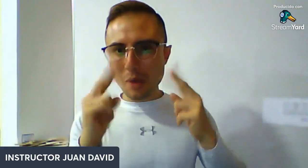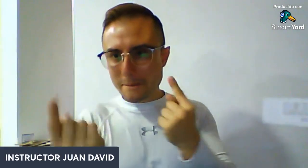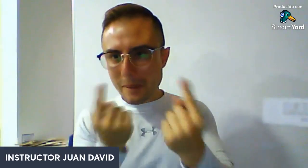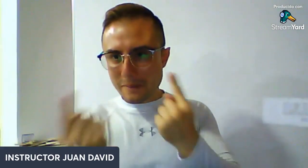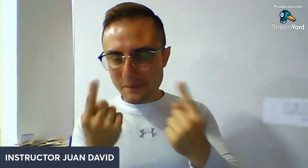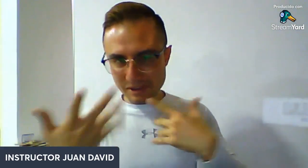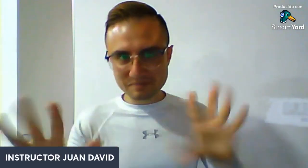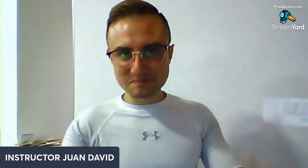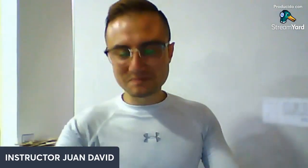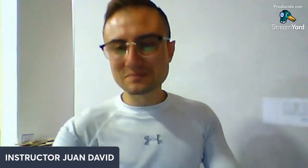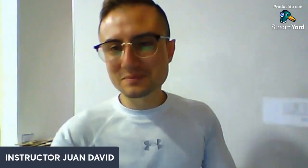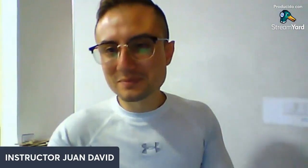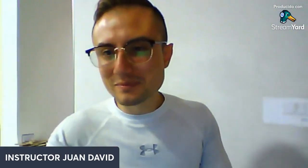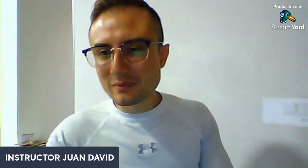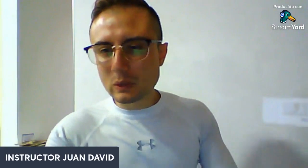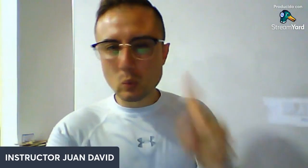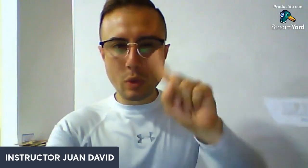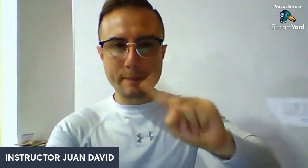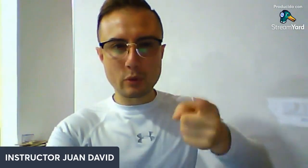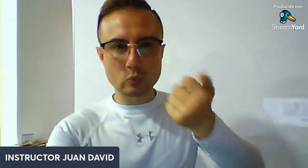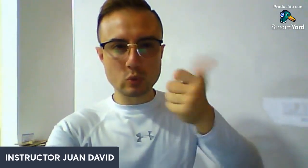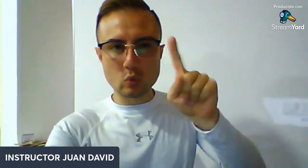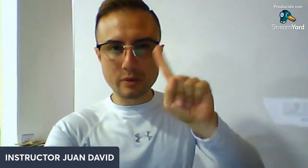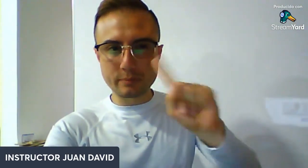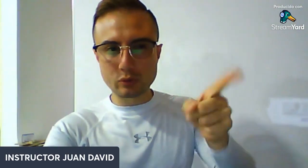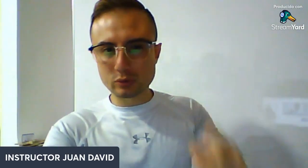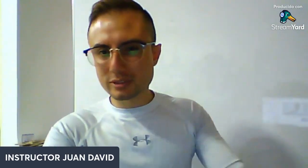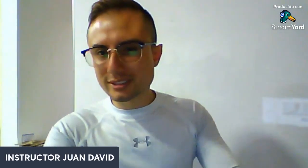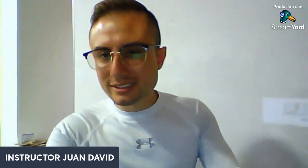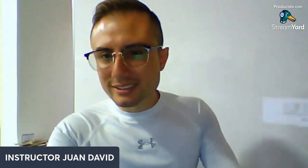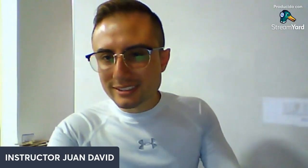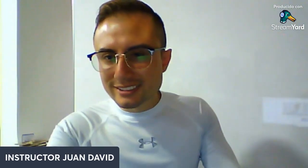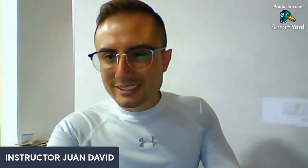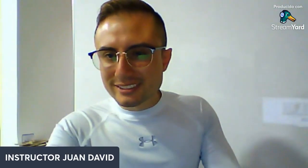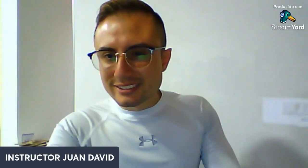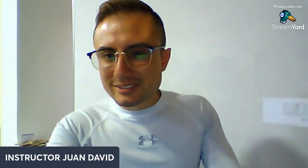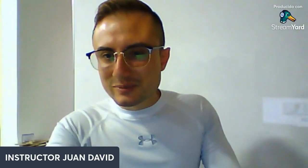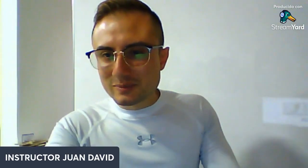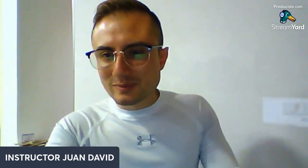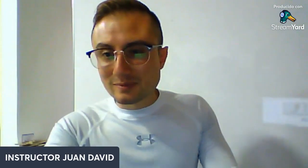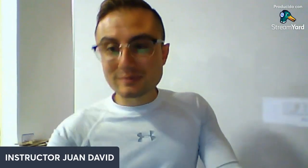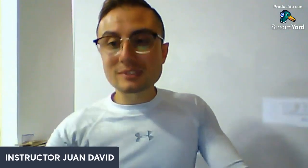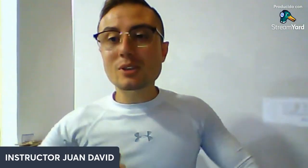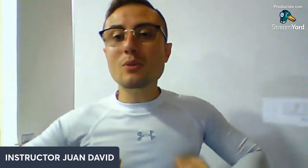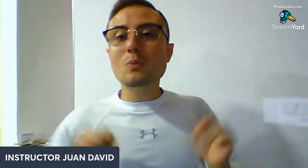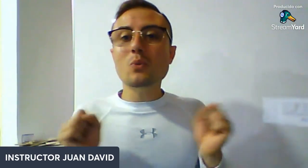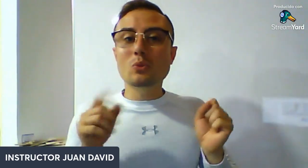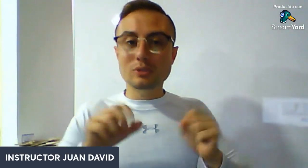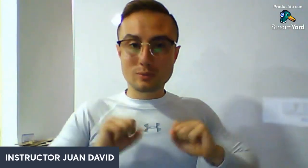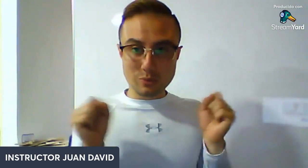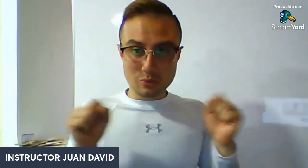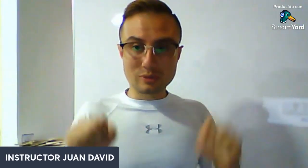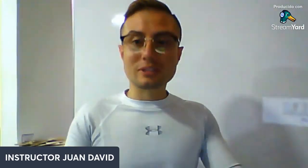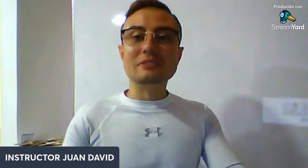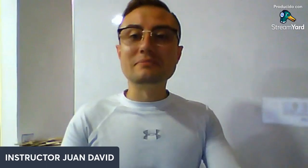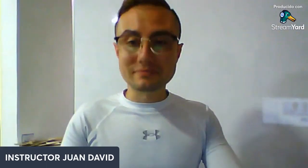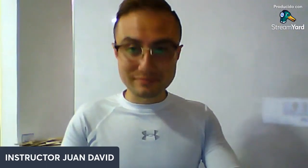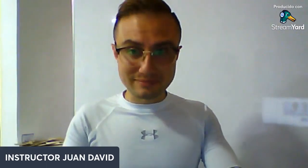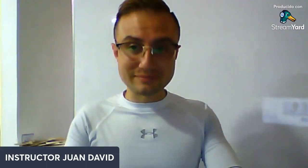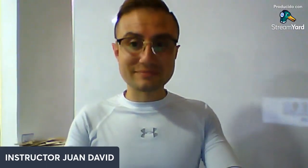yolima aquí vamos a aprender en el día de hoy algo de gramática de lengua de señas colombiana entonces pues a propósito de tu comentario